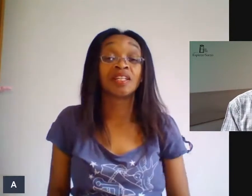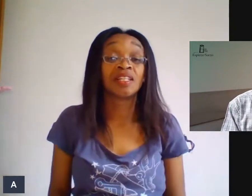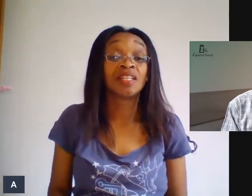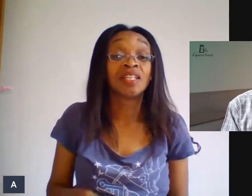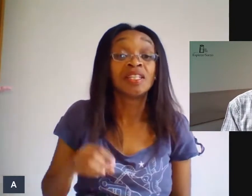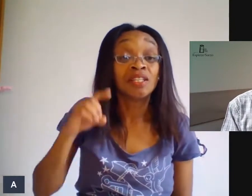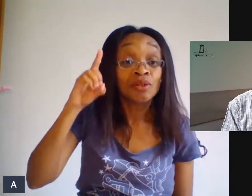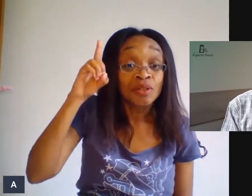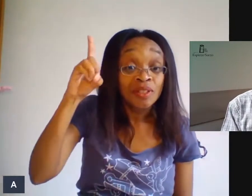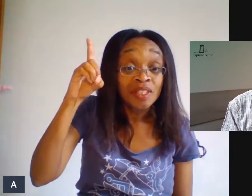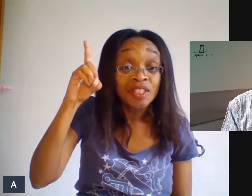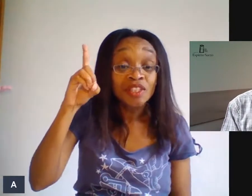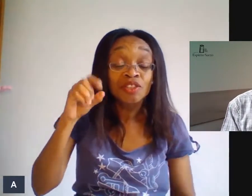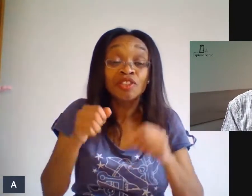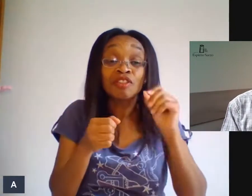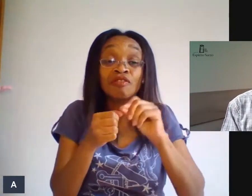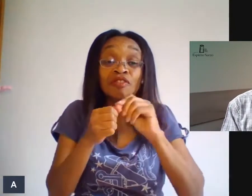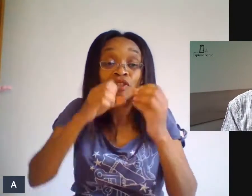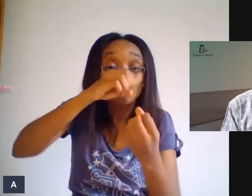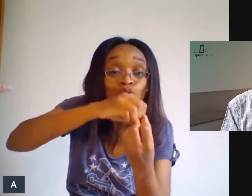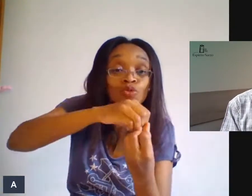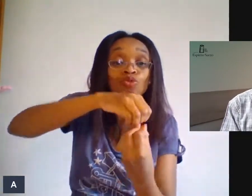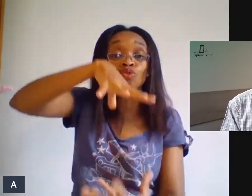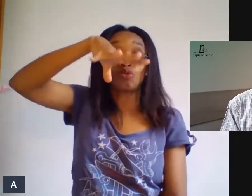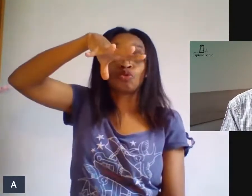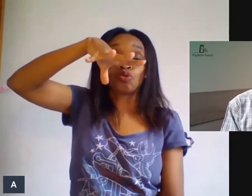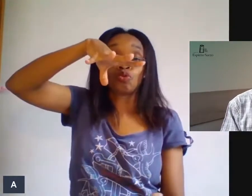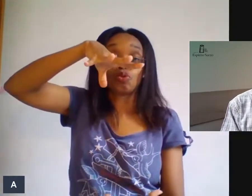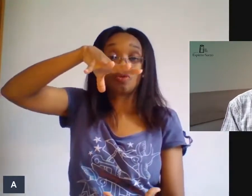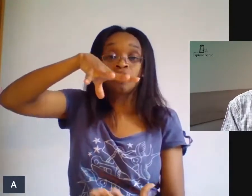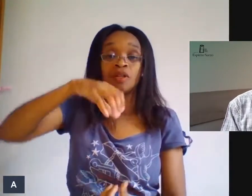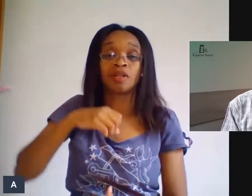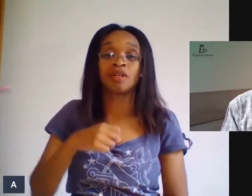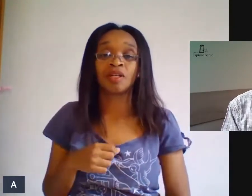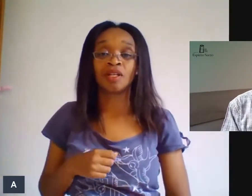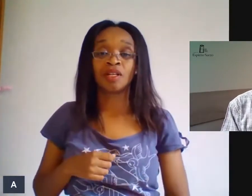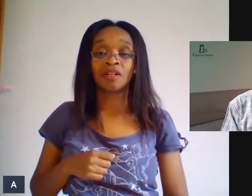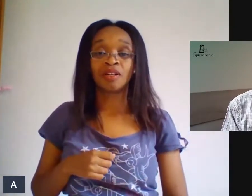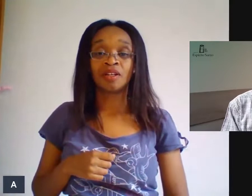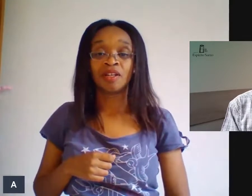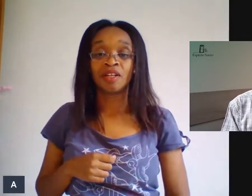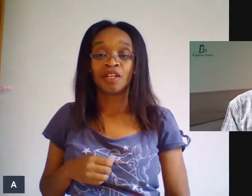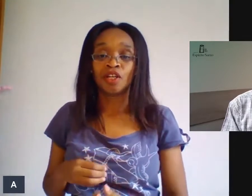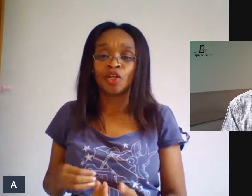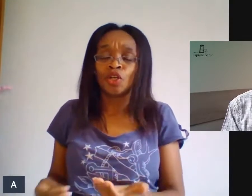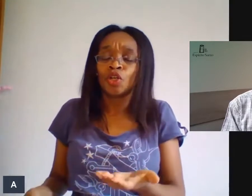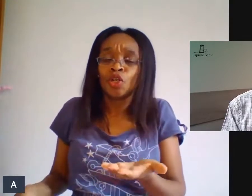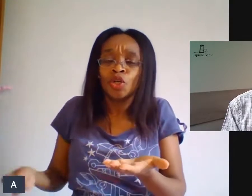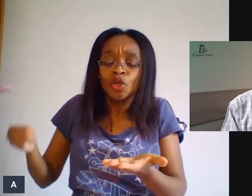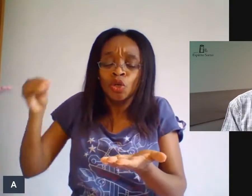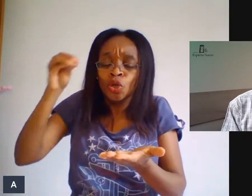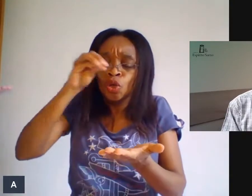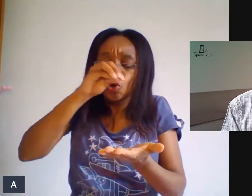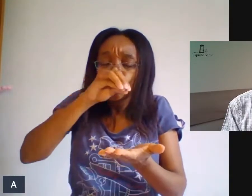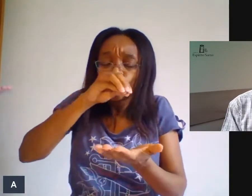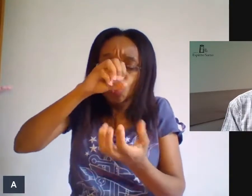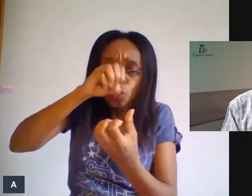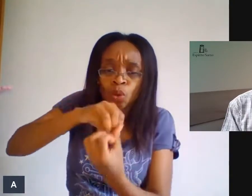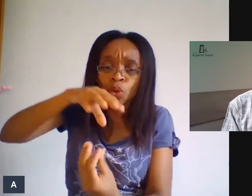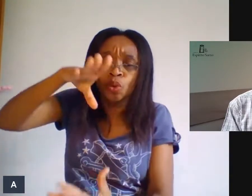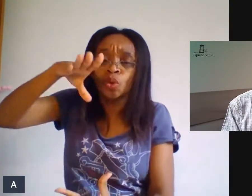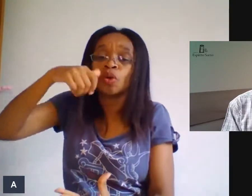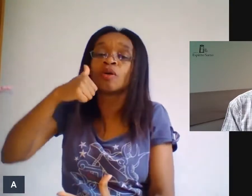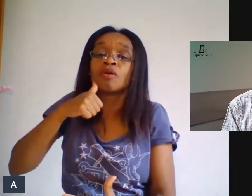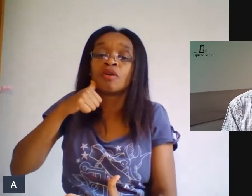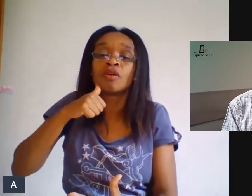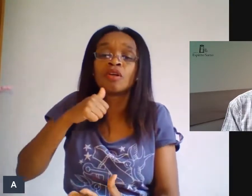Criou o homem, e o versículo fala também que ele colocou tudo que ele tinha criado antigamente, né?